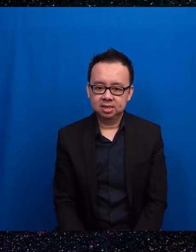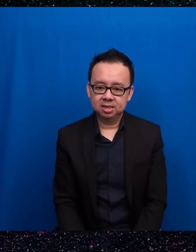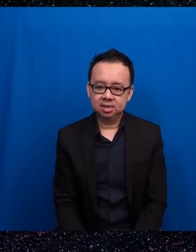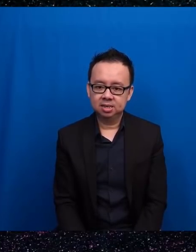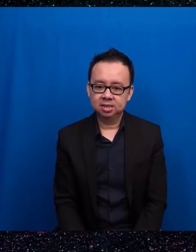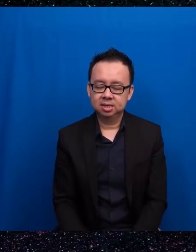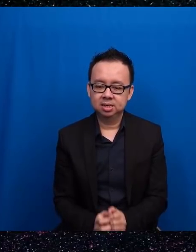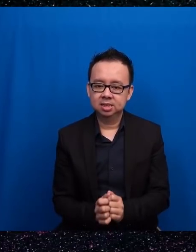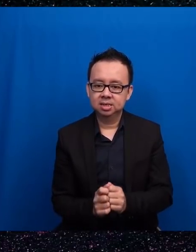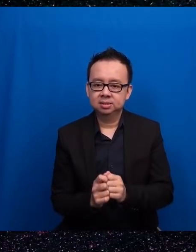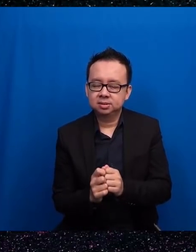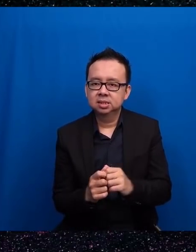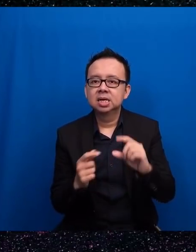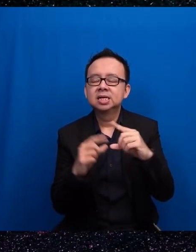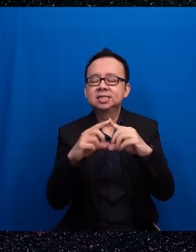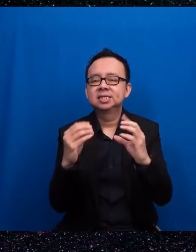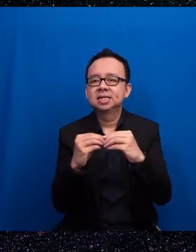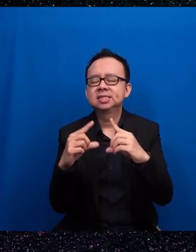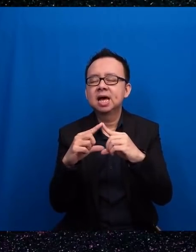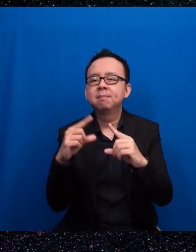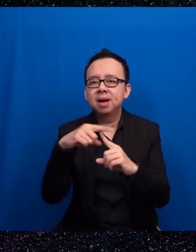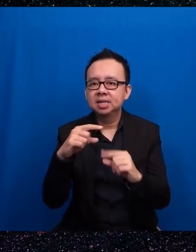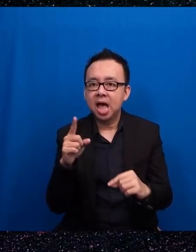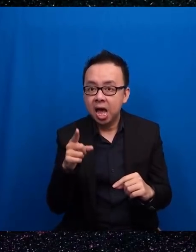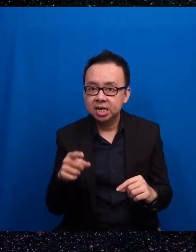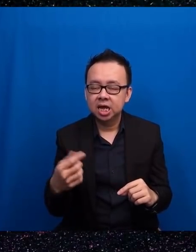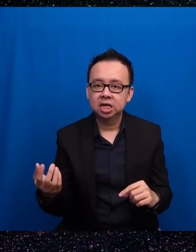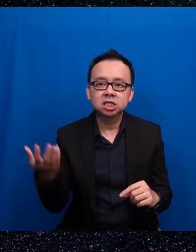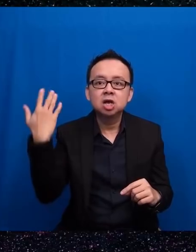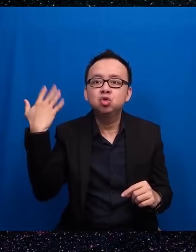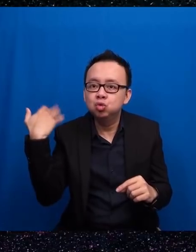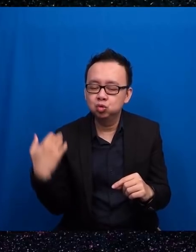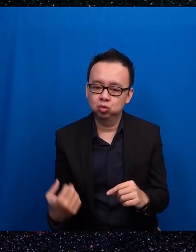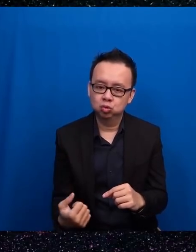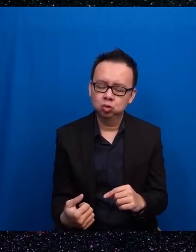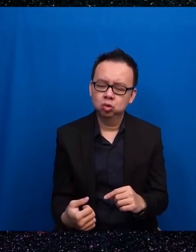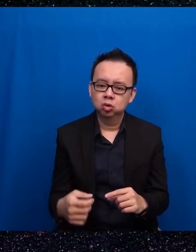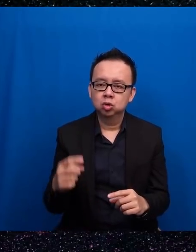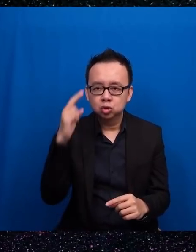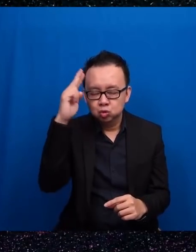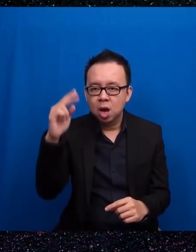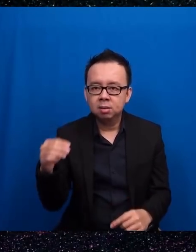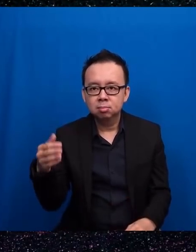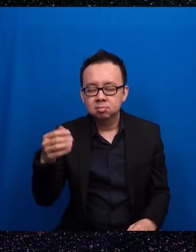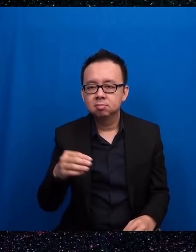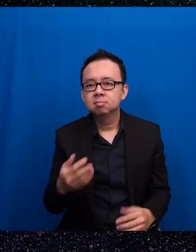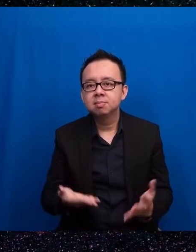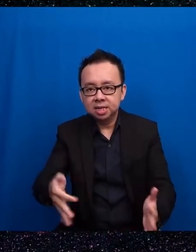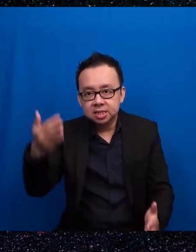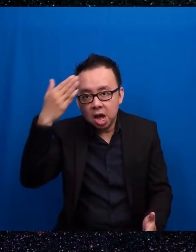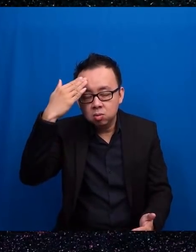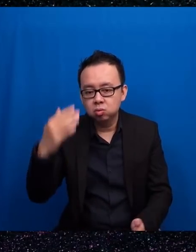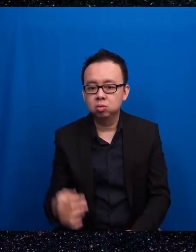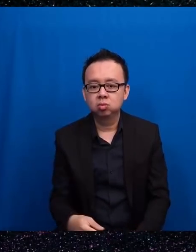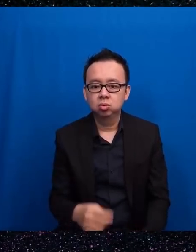Prinsip Sabat sudah ada sejak purbakala, bahkan ketika penciptaan dunia. Tuhan memberitahu